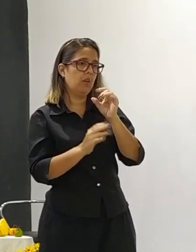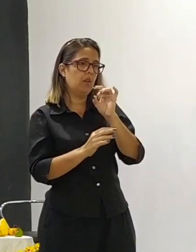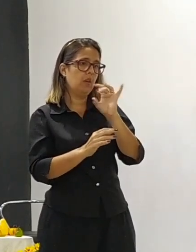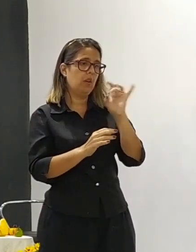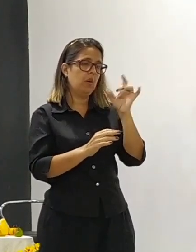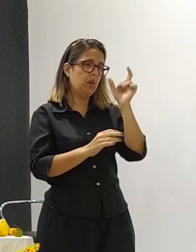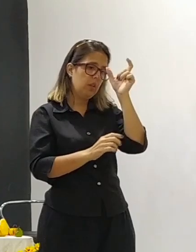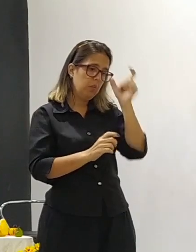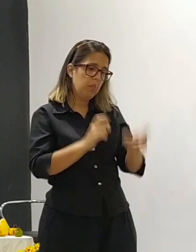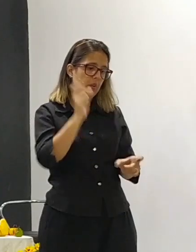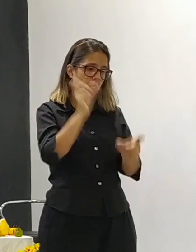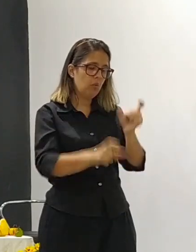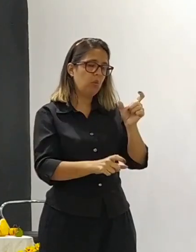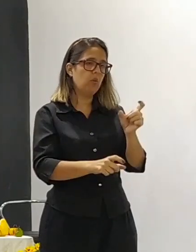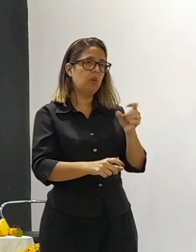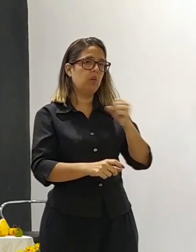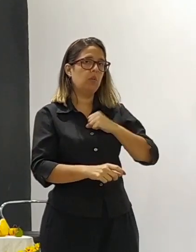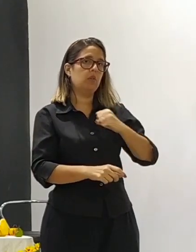ministro e um sacerdote.